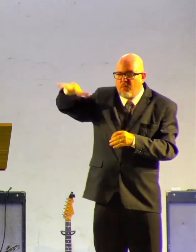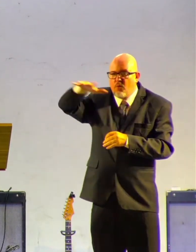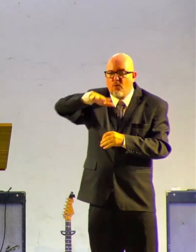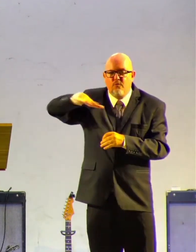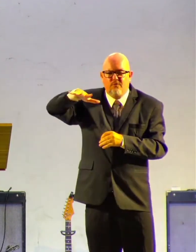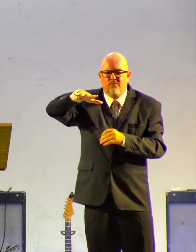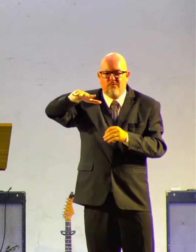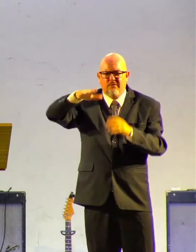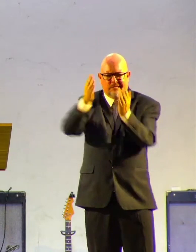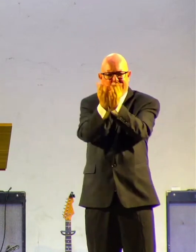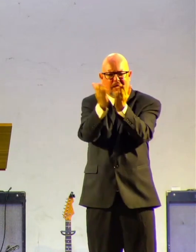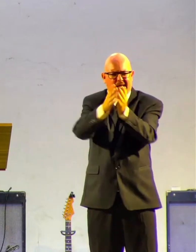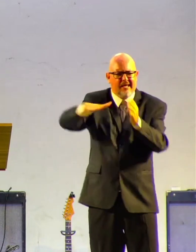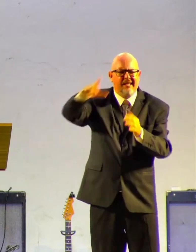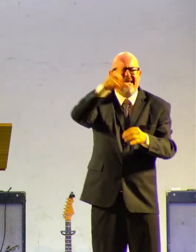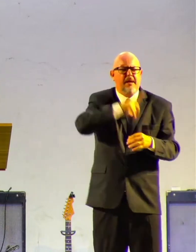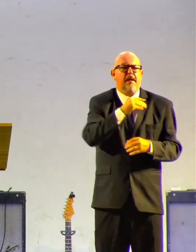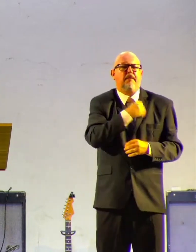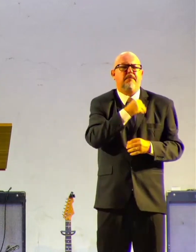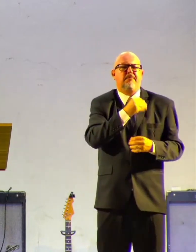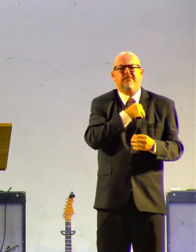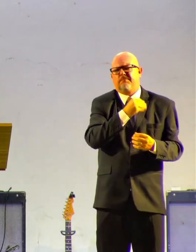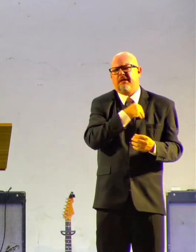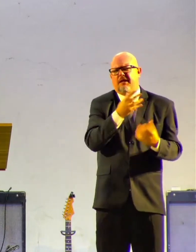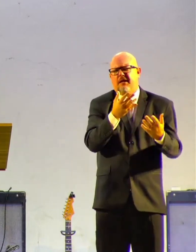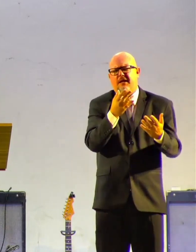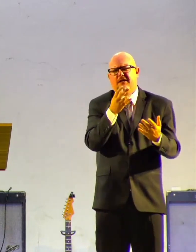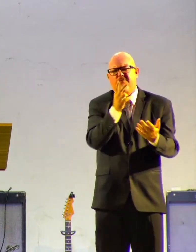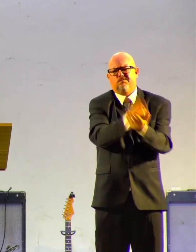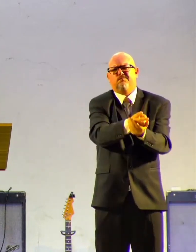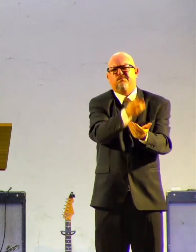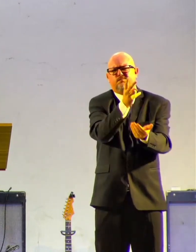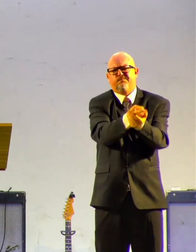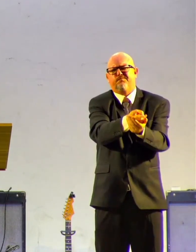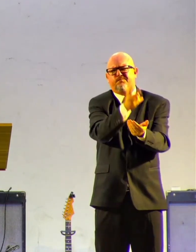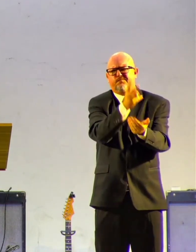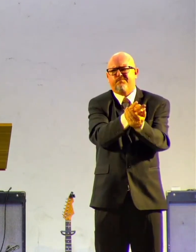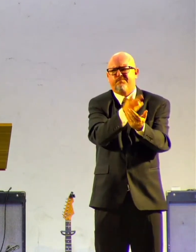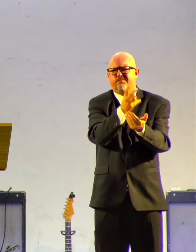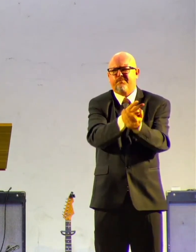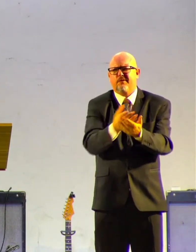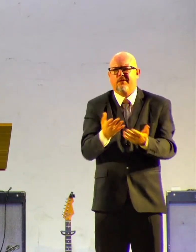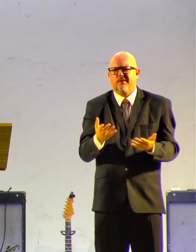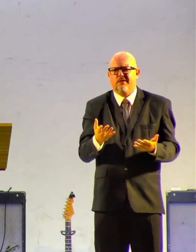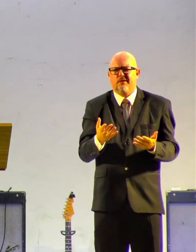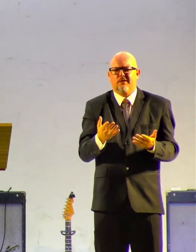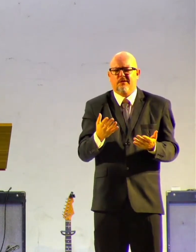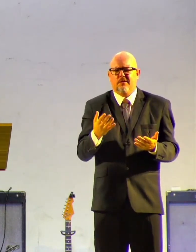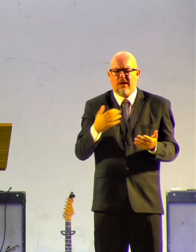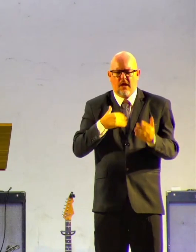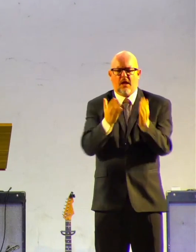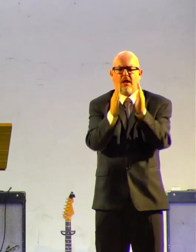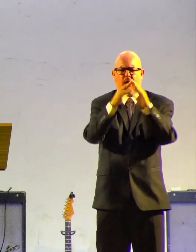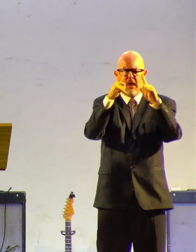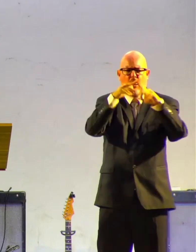Deus, há os mesmos pecados presentes na vida daqueles que nunca nasceram de